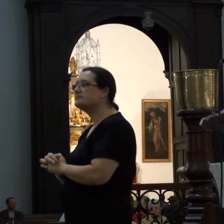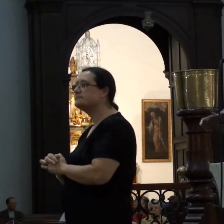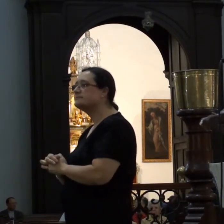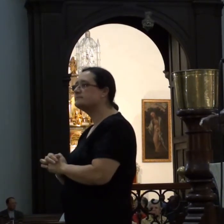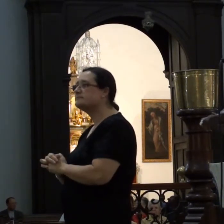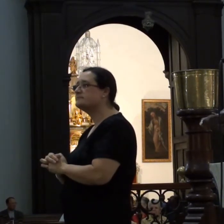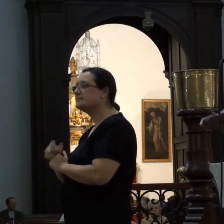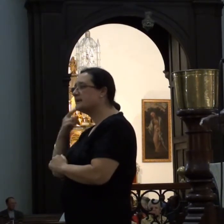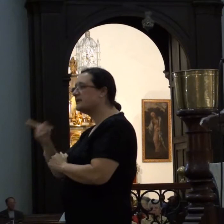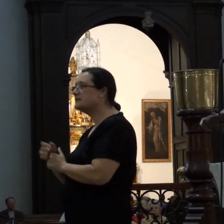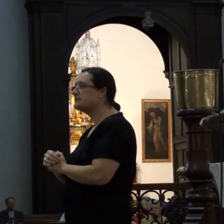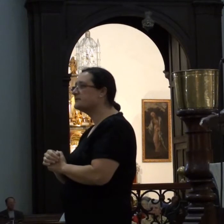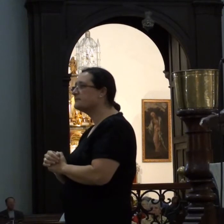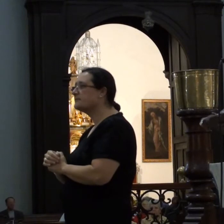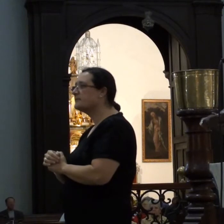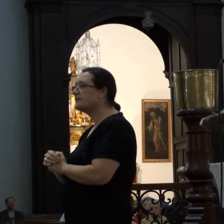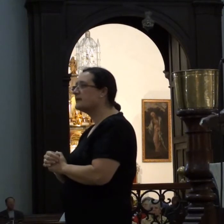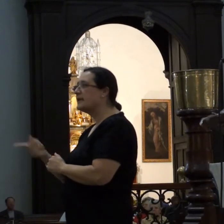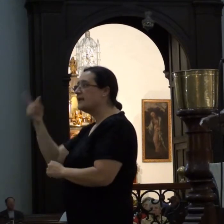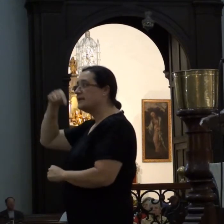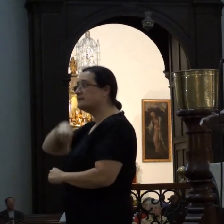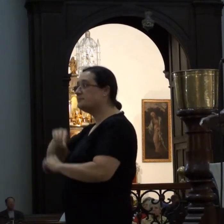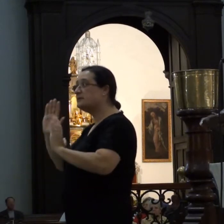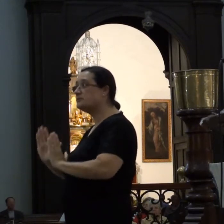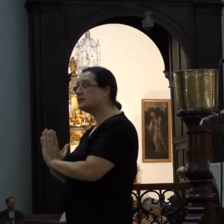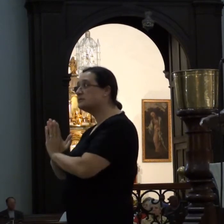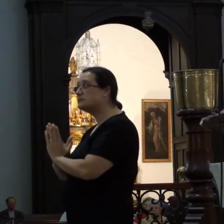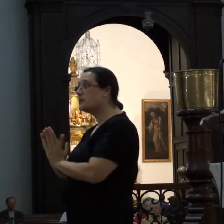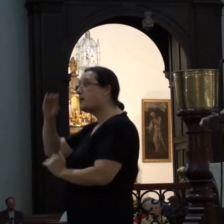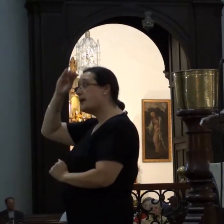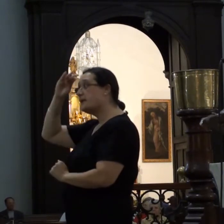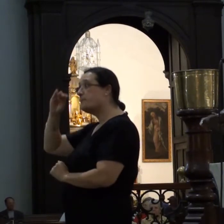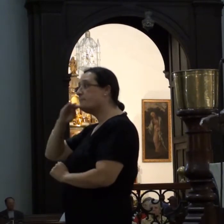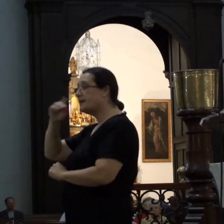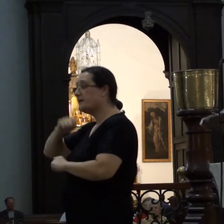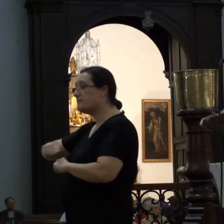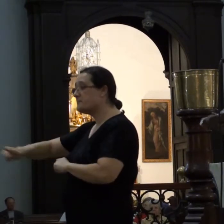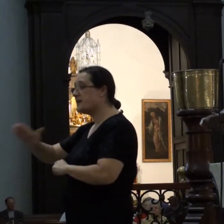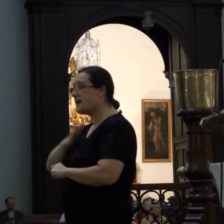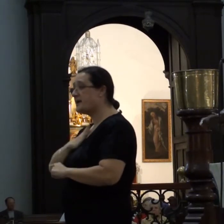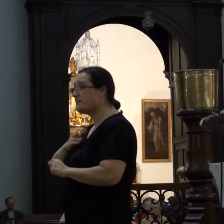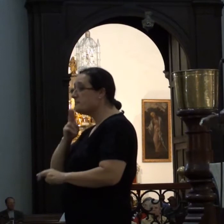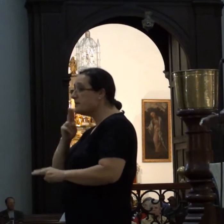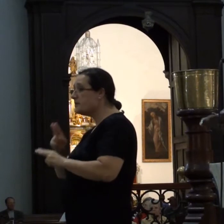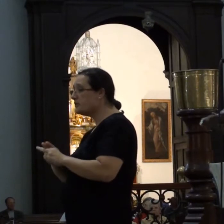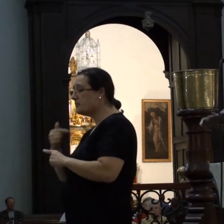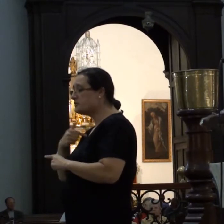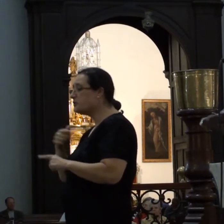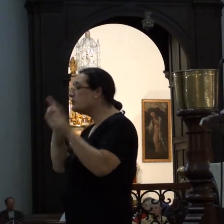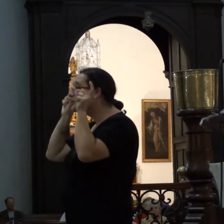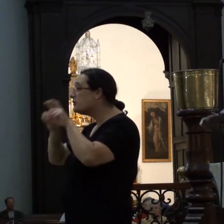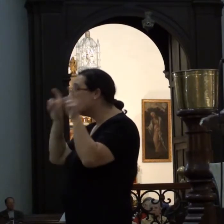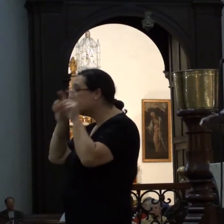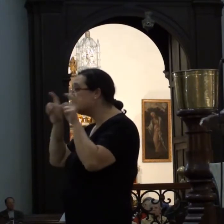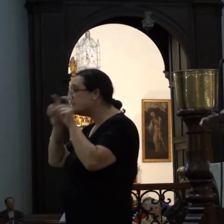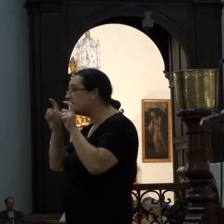el paráctico el espíritu santo que el padre enviará en mi nombre os lo enseñará